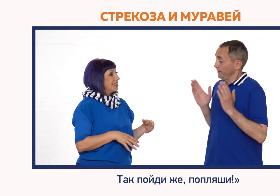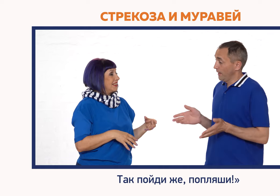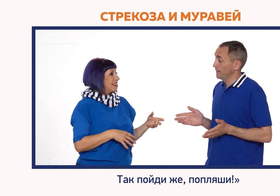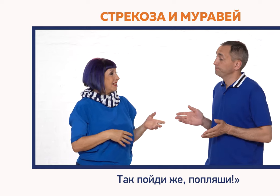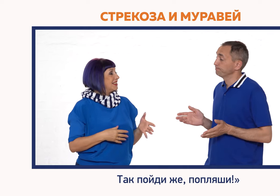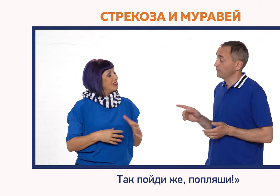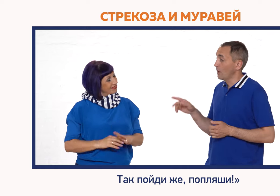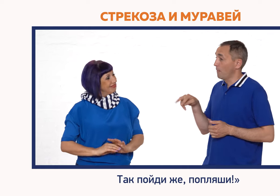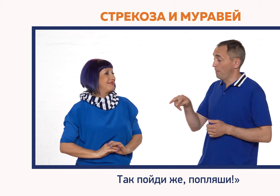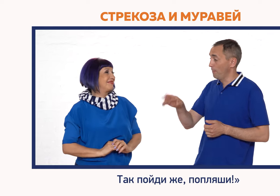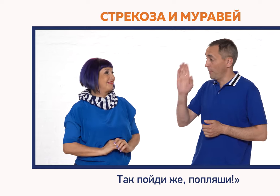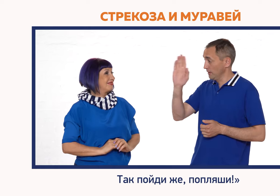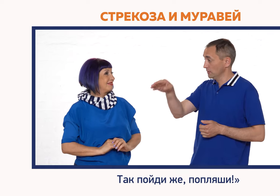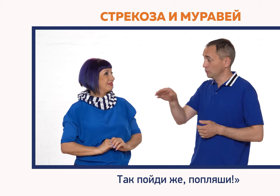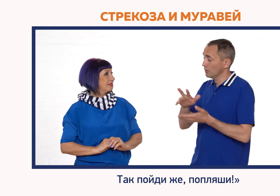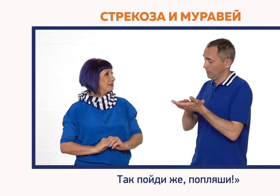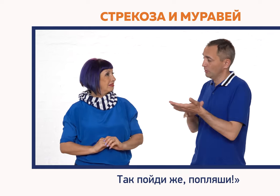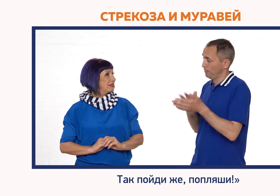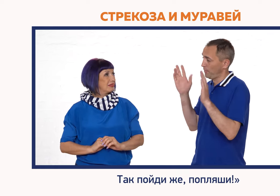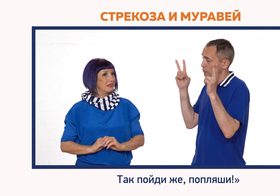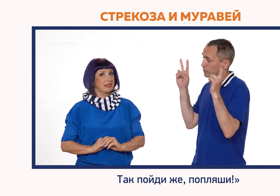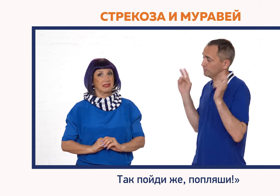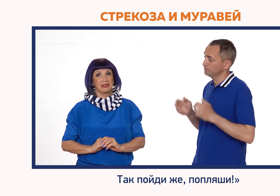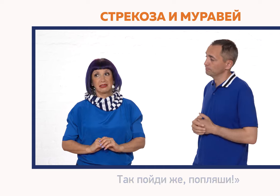Так пойди же, попляши.